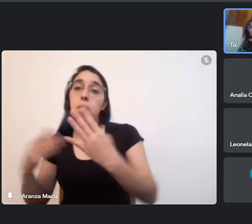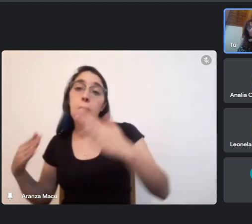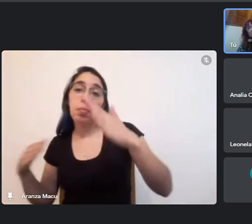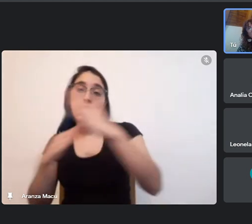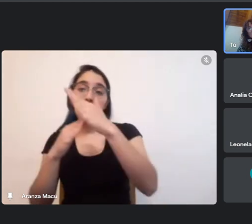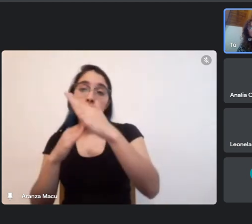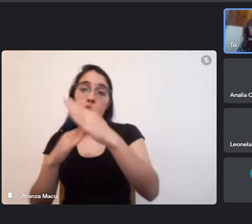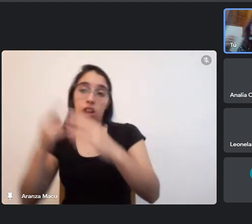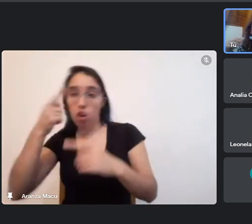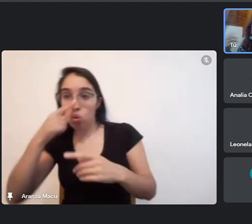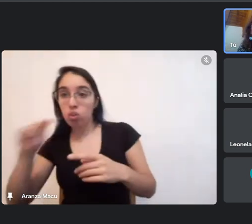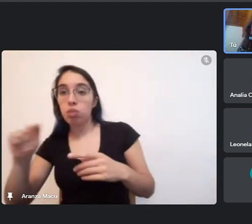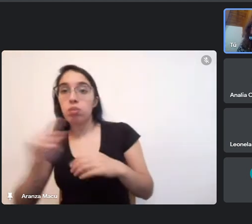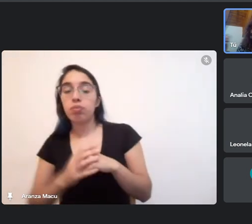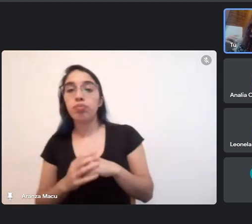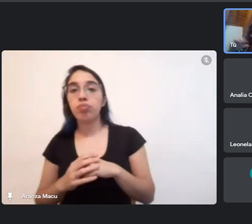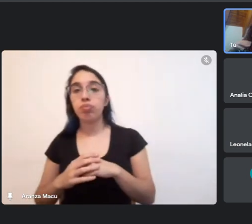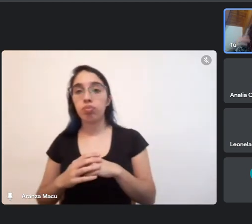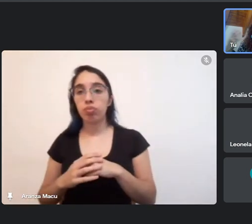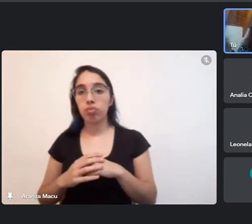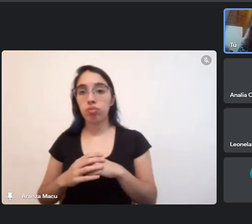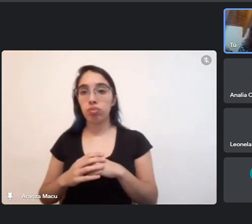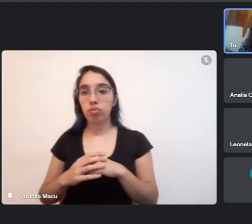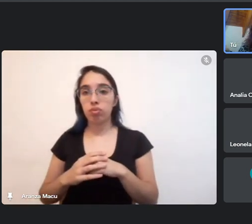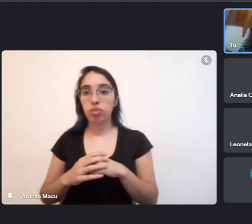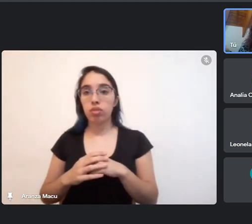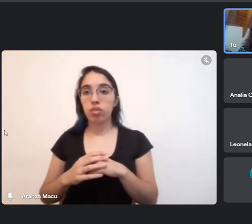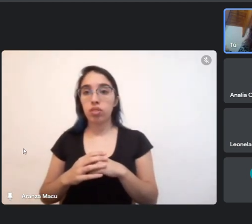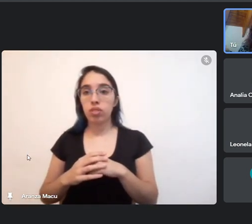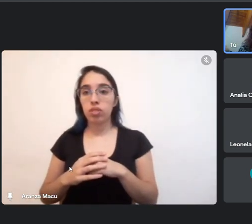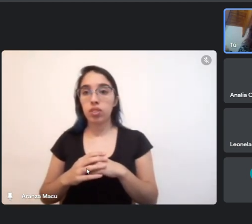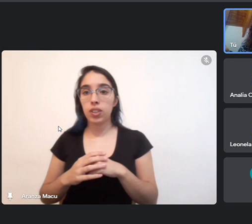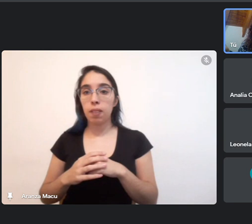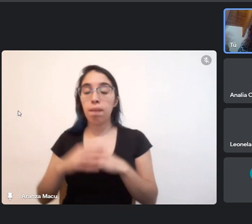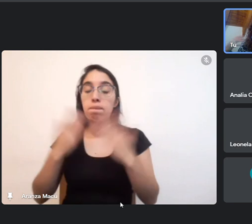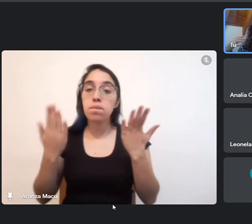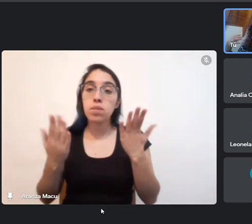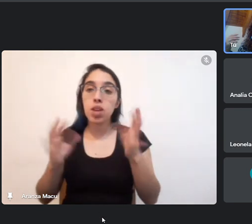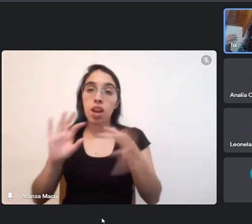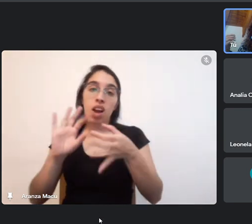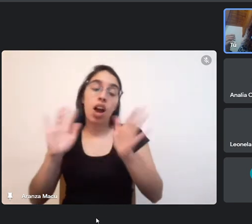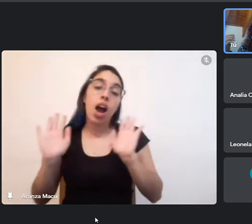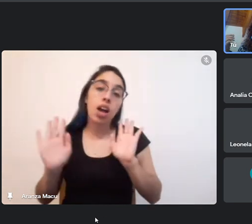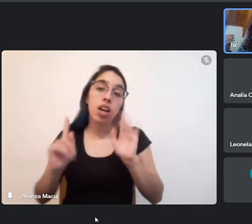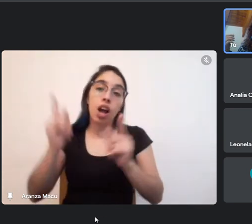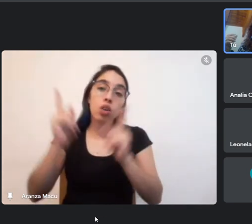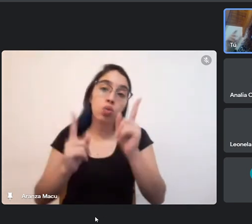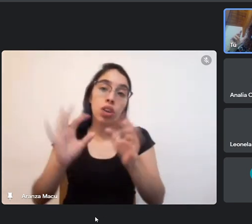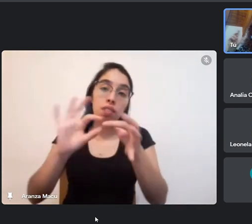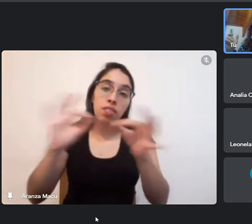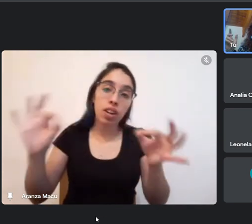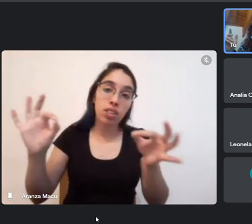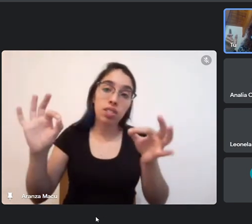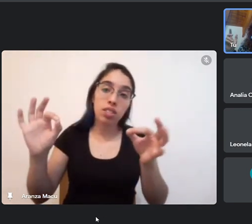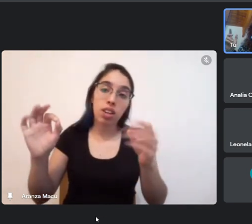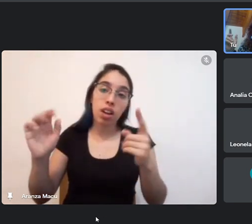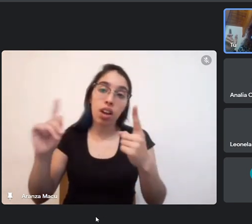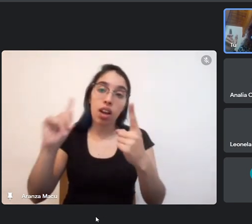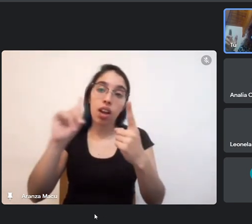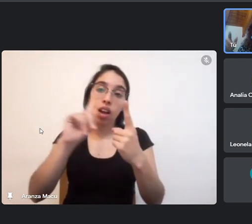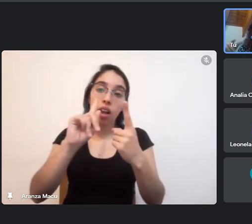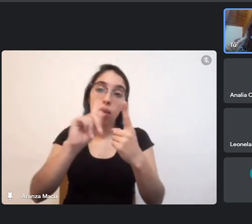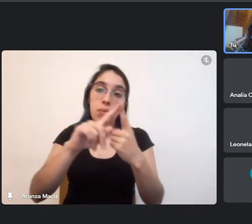algunas frases están los dos y en otras está uno solo de ellos, ¿sí? Cuando es compuesta. ¿Cuáles son los